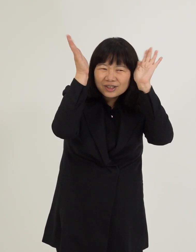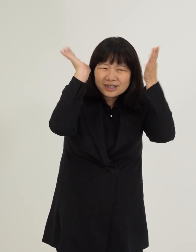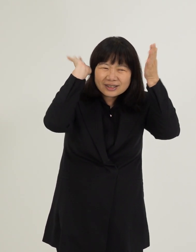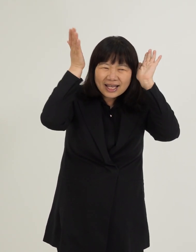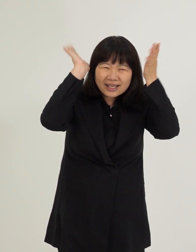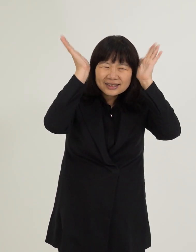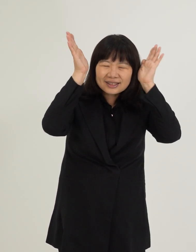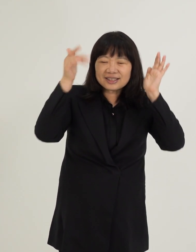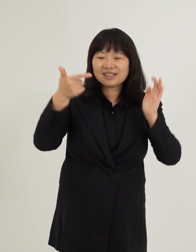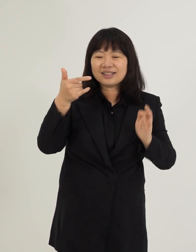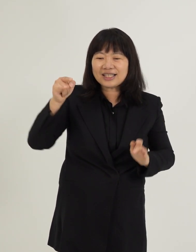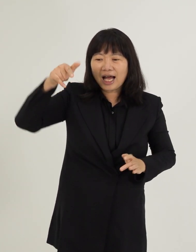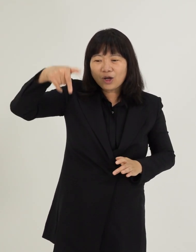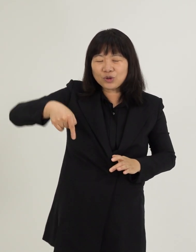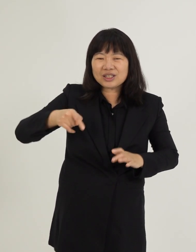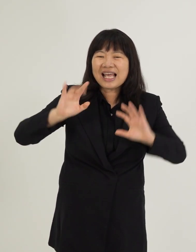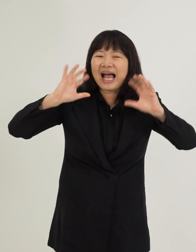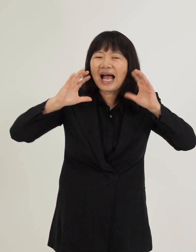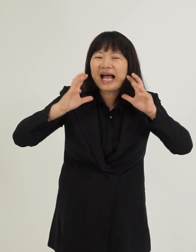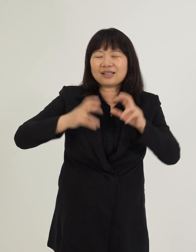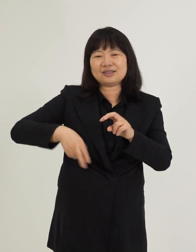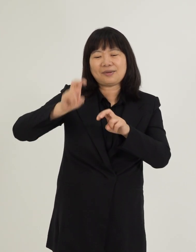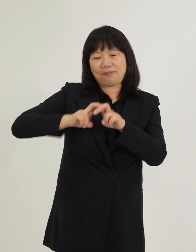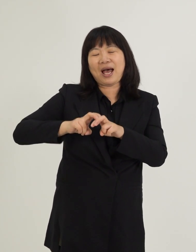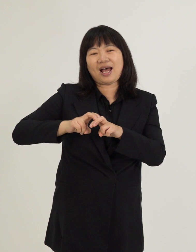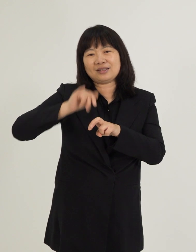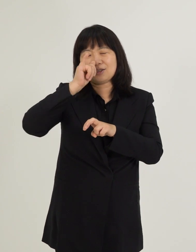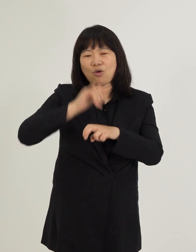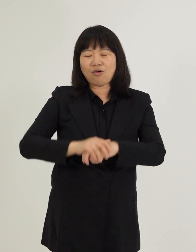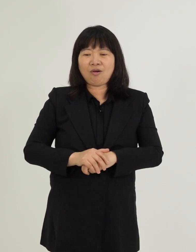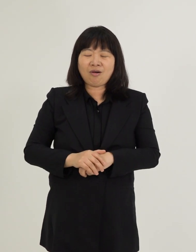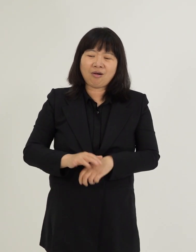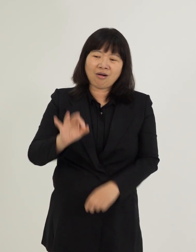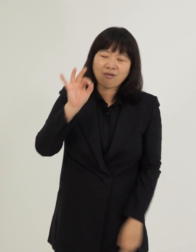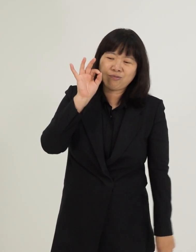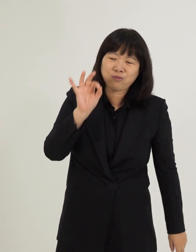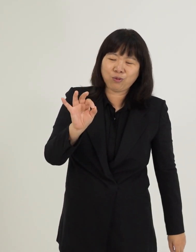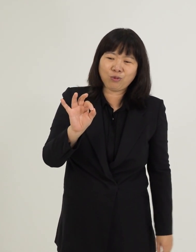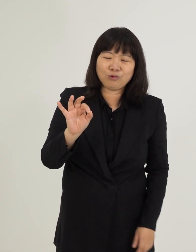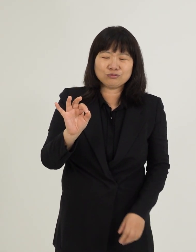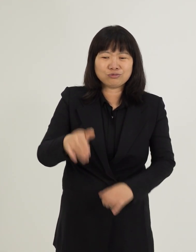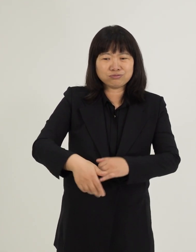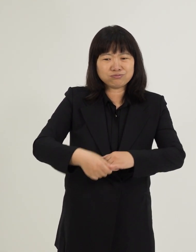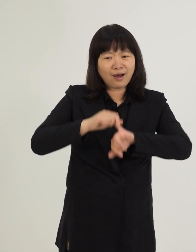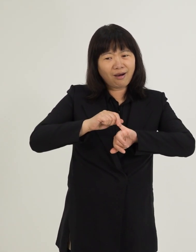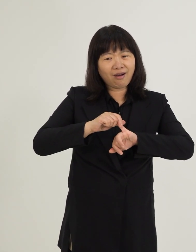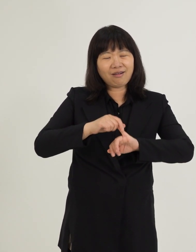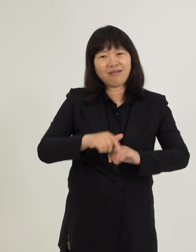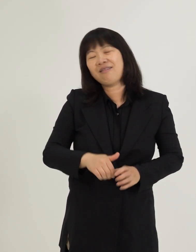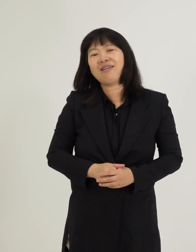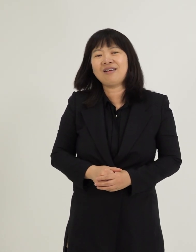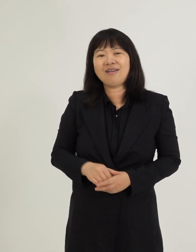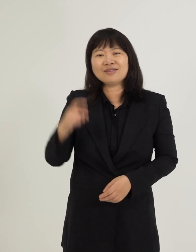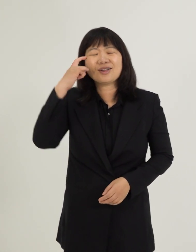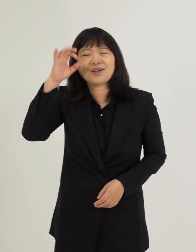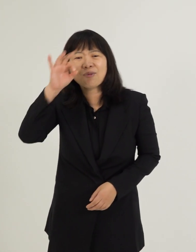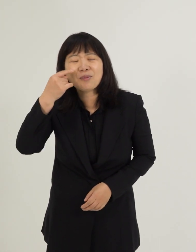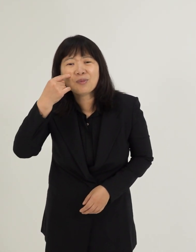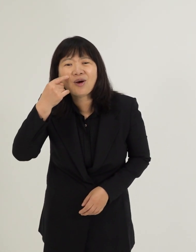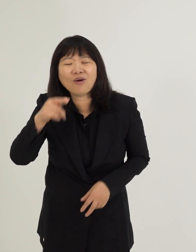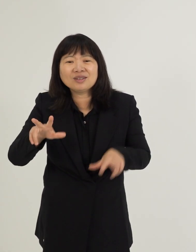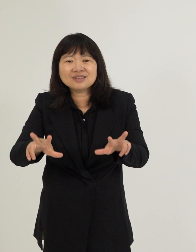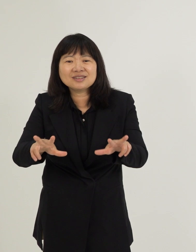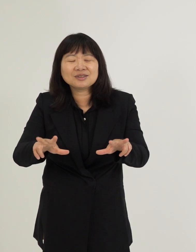이 본문이 이해가 돼요? 이건 지금 웃기는 그림이에요. 생각을 해보세요.